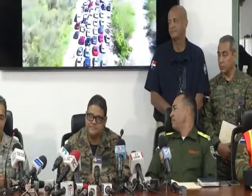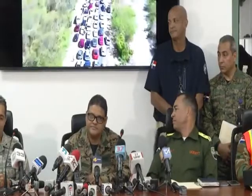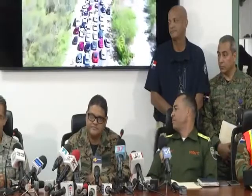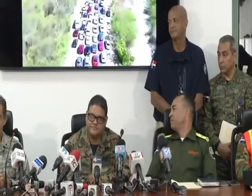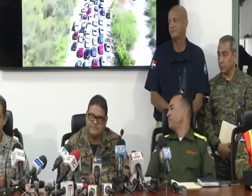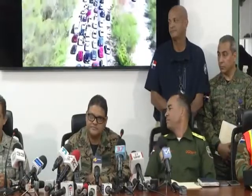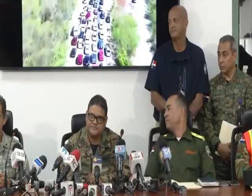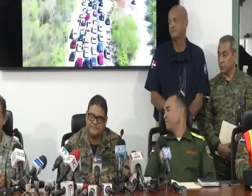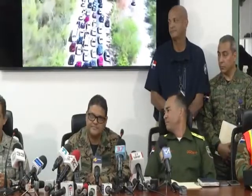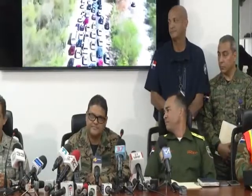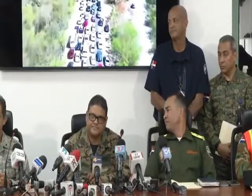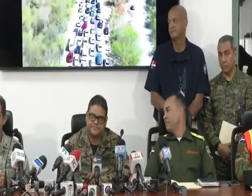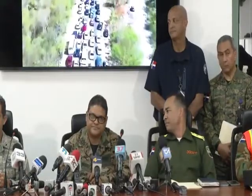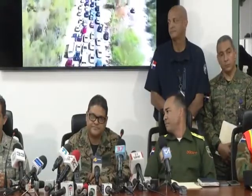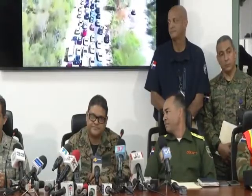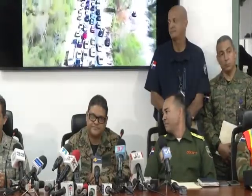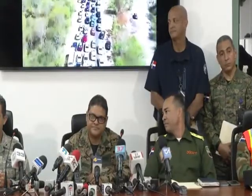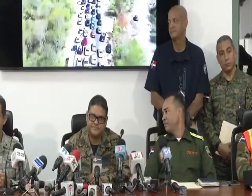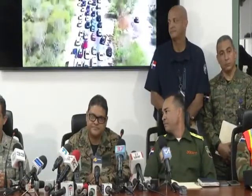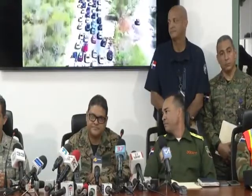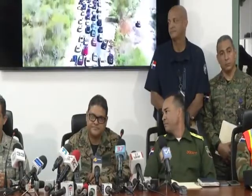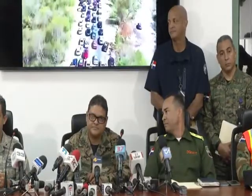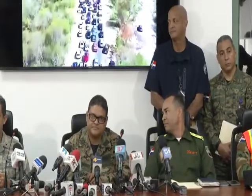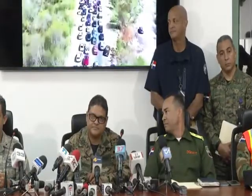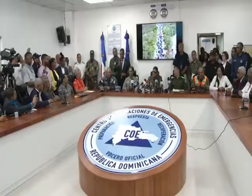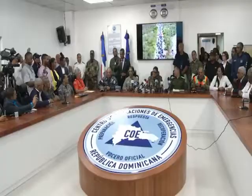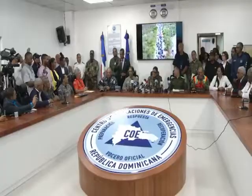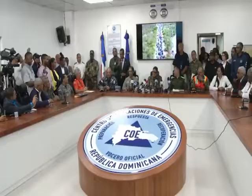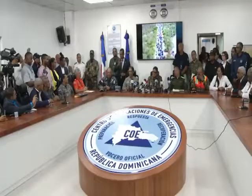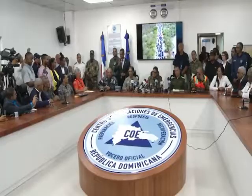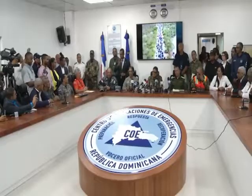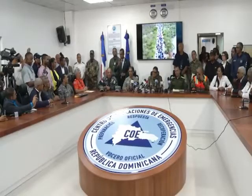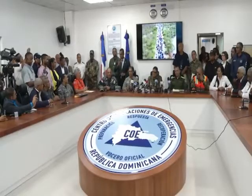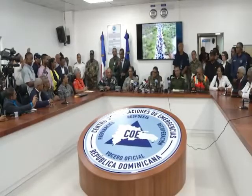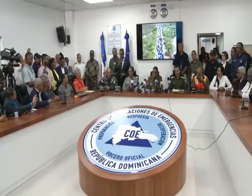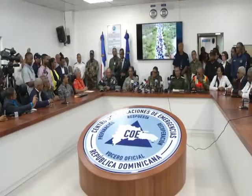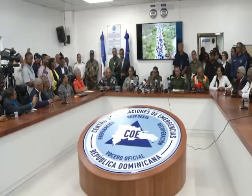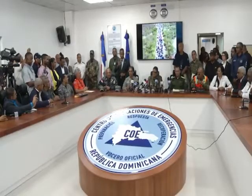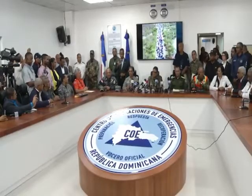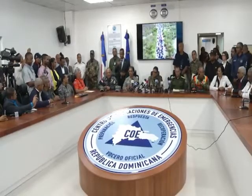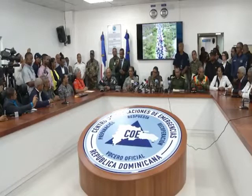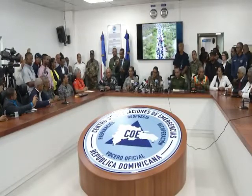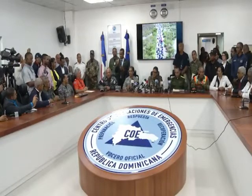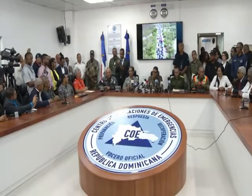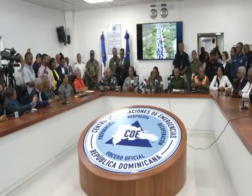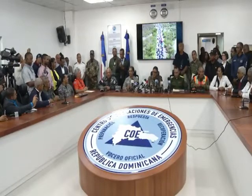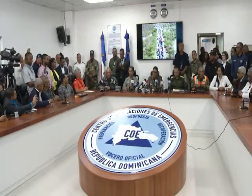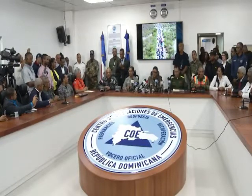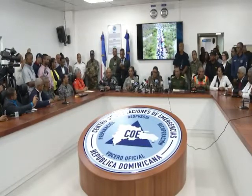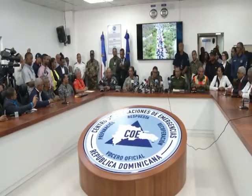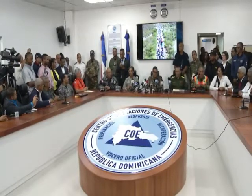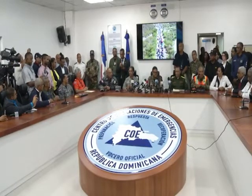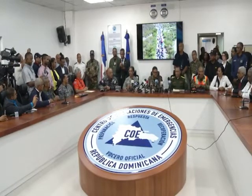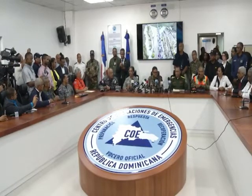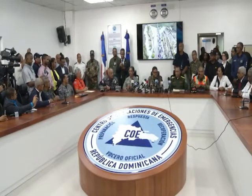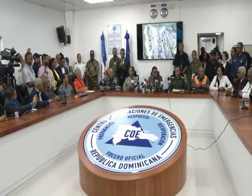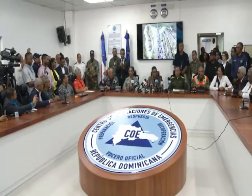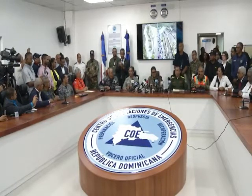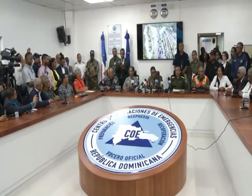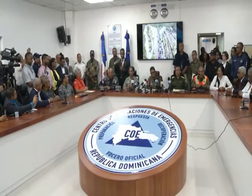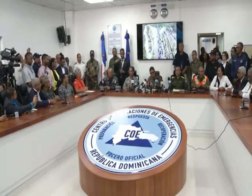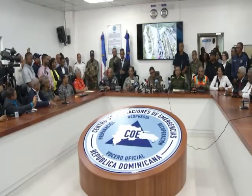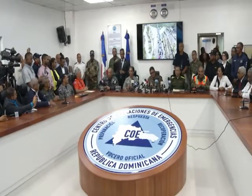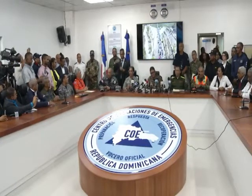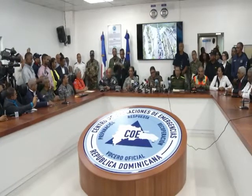Por respeto a los 40 y pico de voluntarios que tuvieron bien,